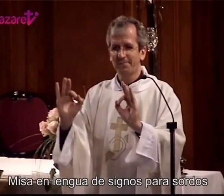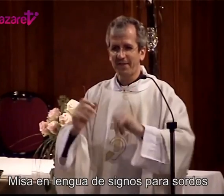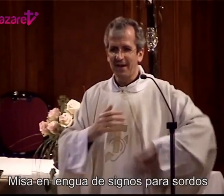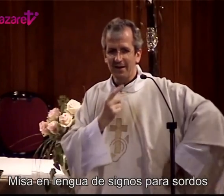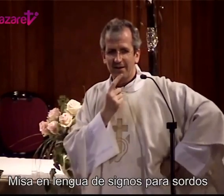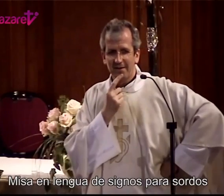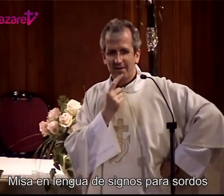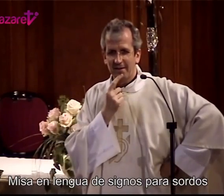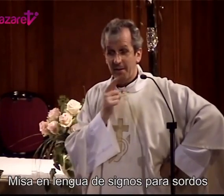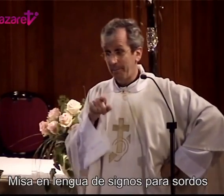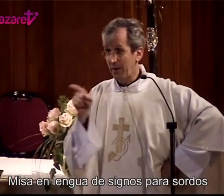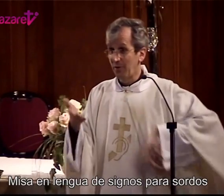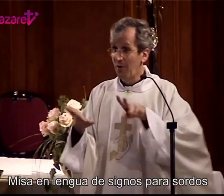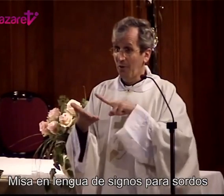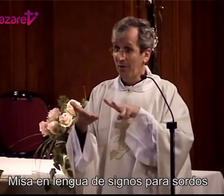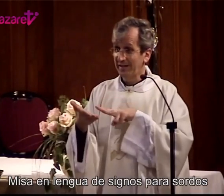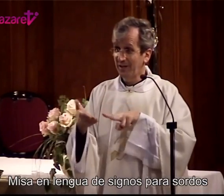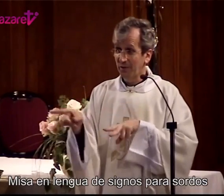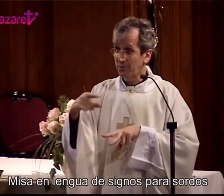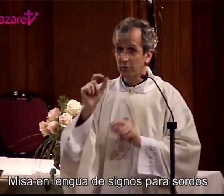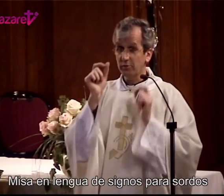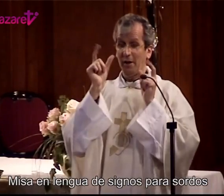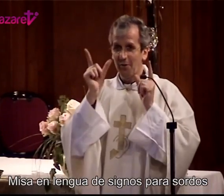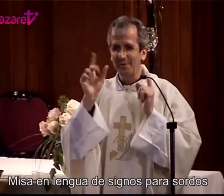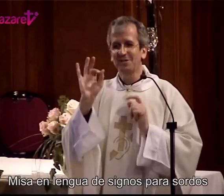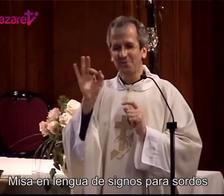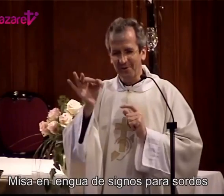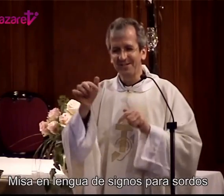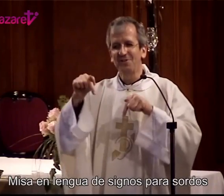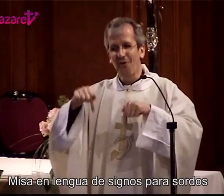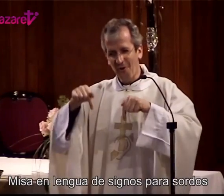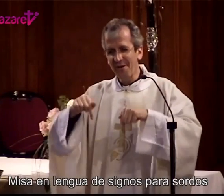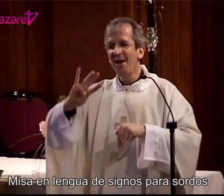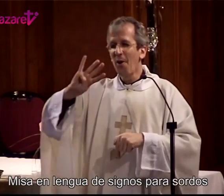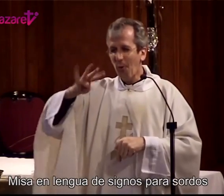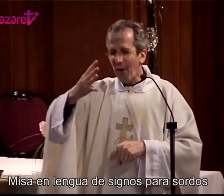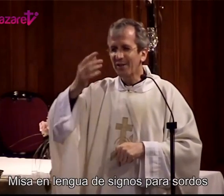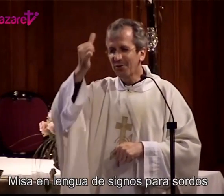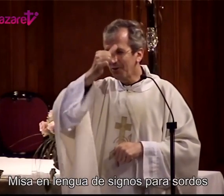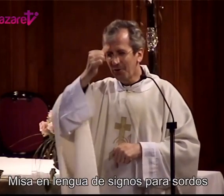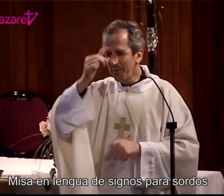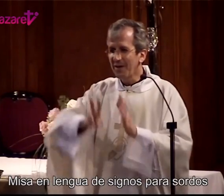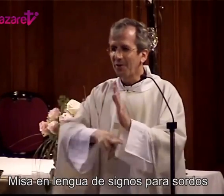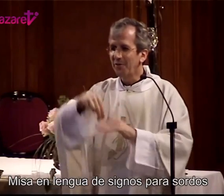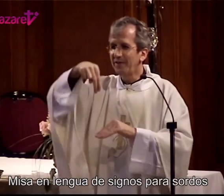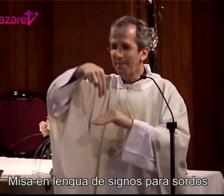especial. Pero con las lecturas vosotros lo habéis descubierto, habéis dicho, hoy, cuarto domingo de